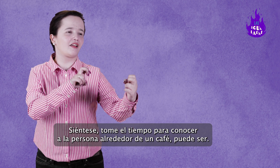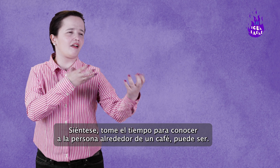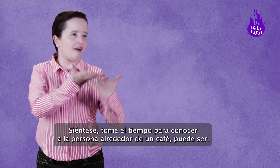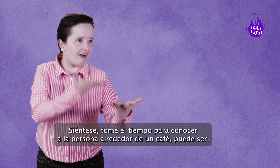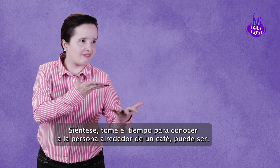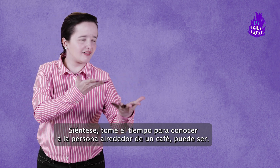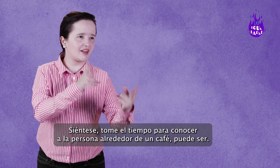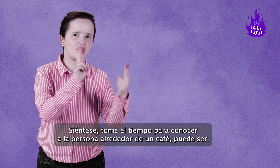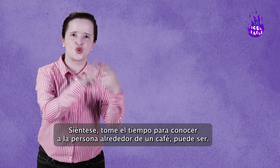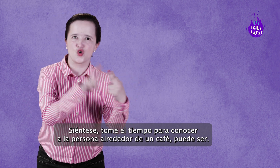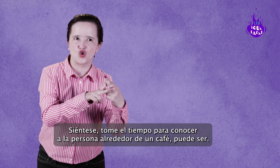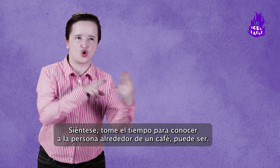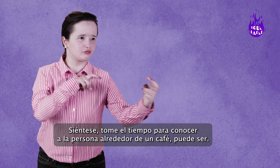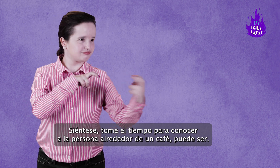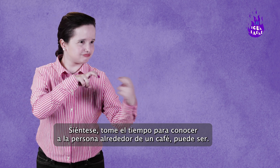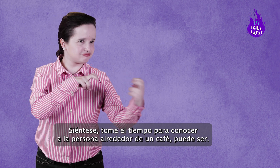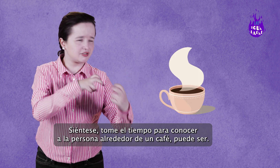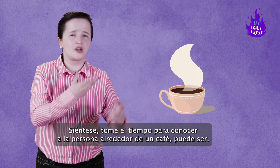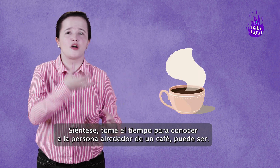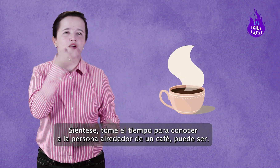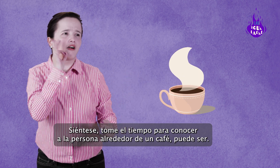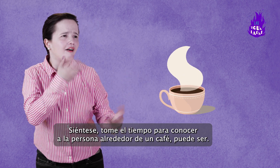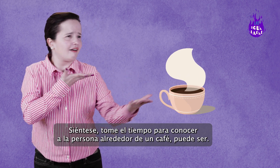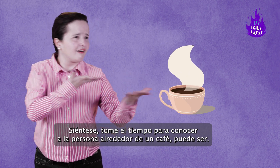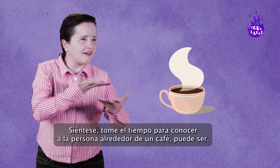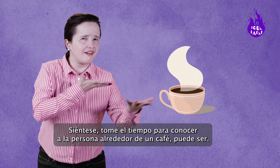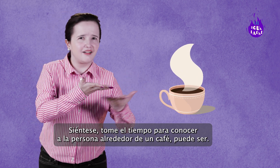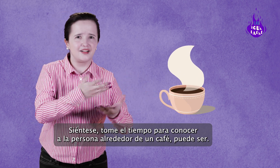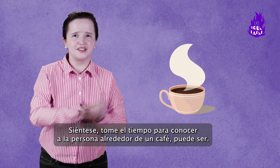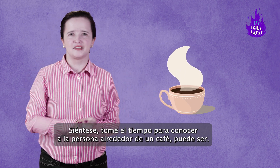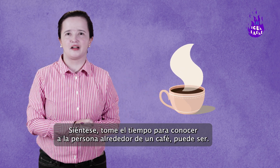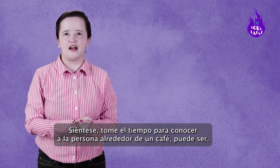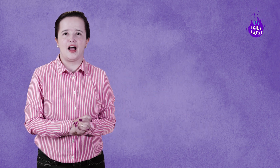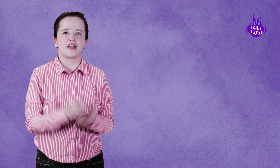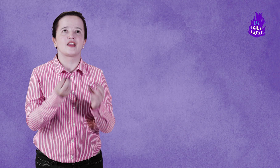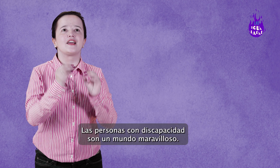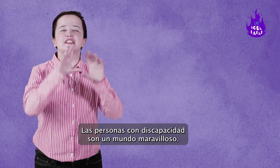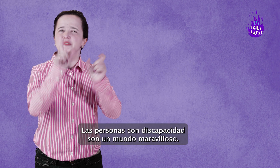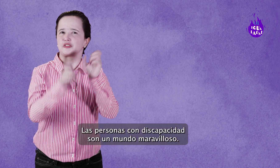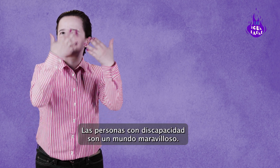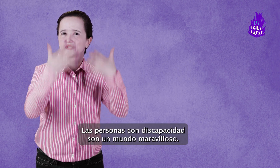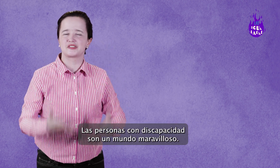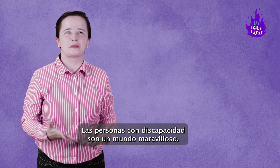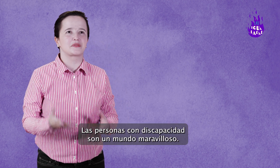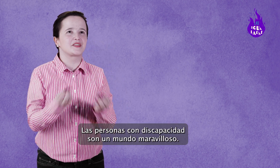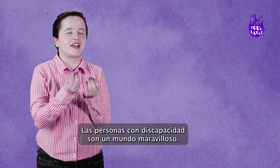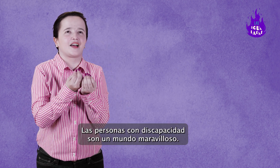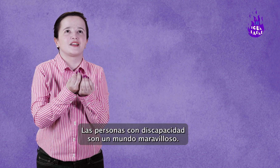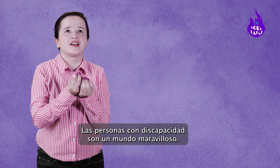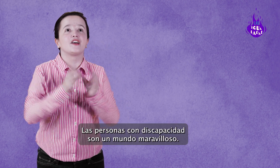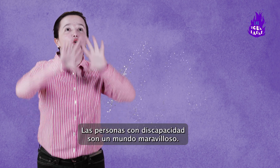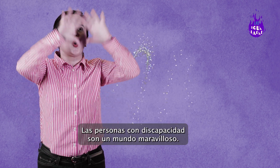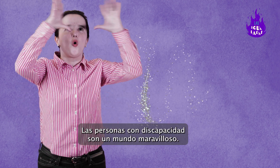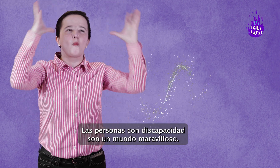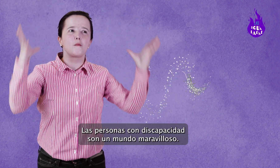para conocer a la persona alrededor de un café, puede ser. Las personas con discapacidad son un mundo